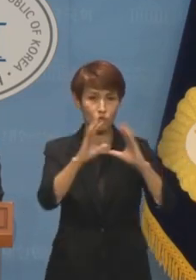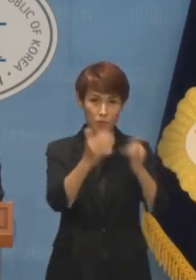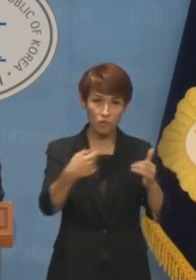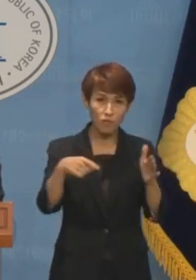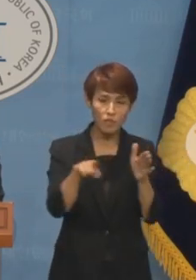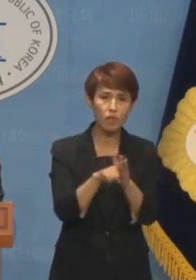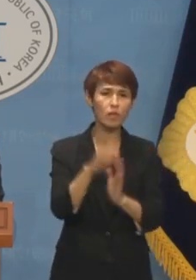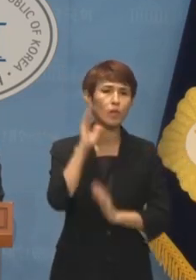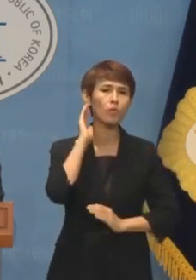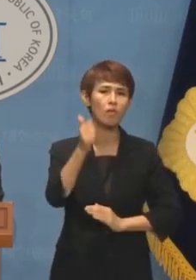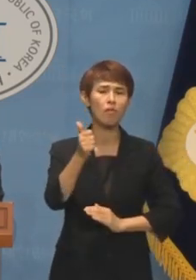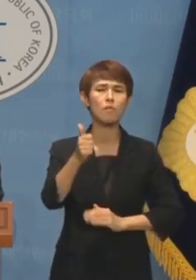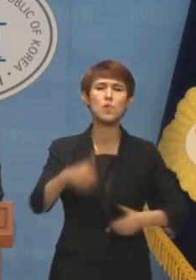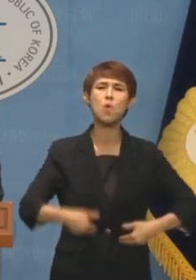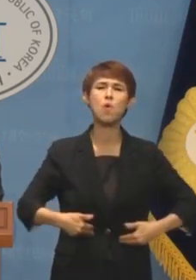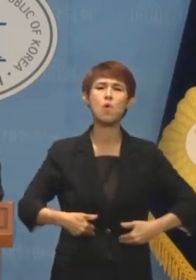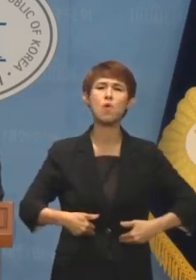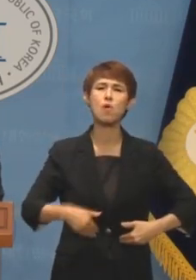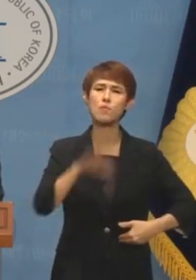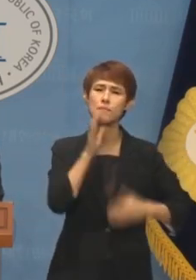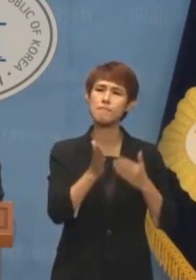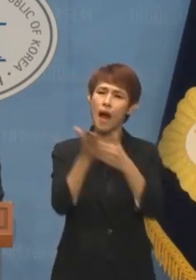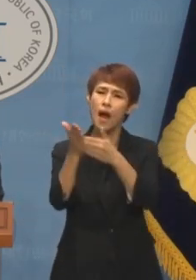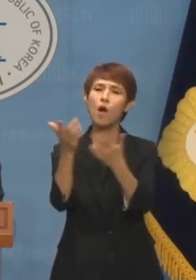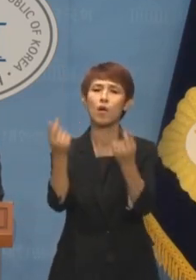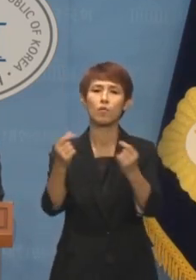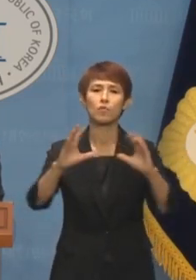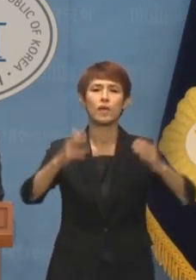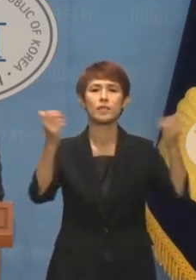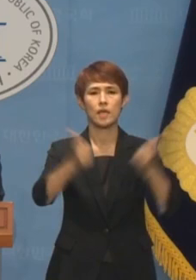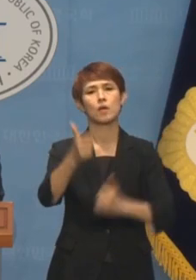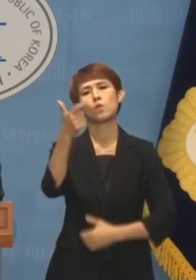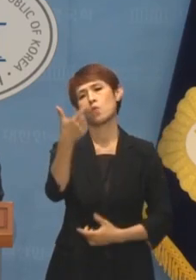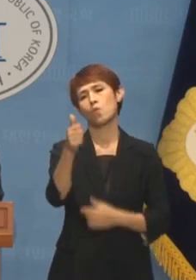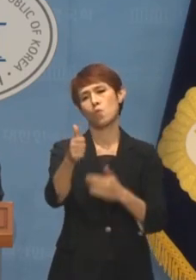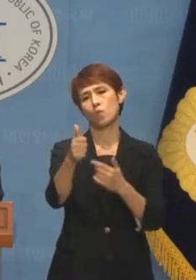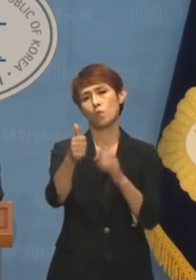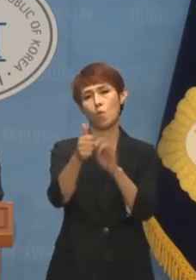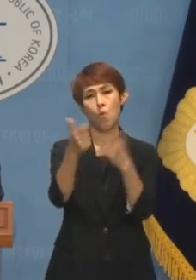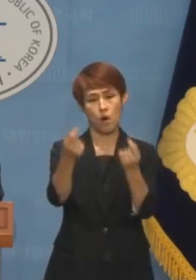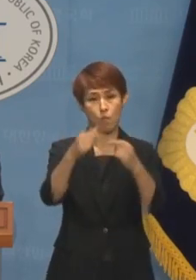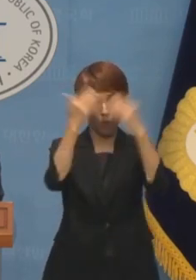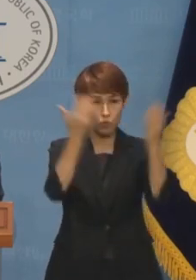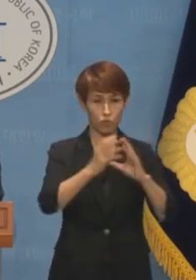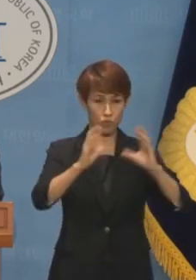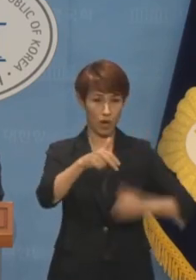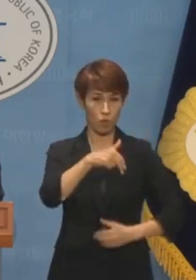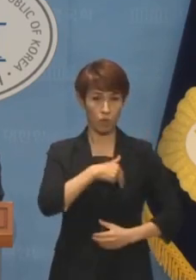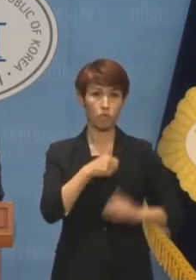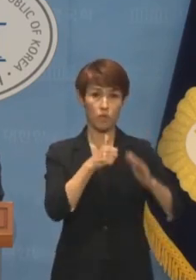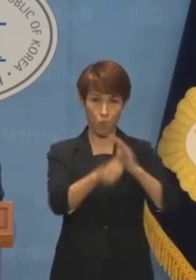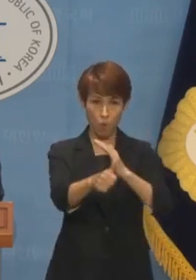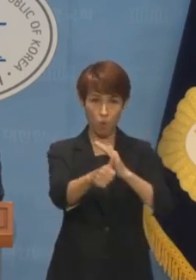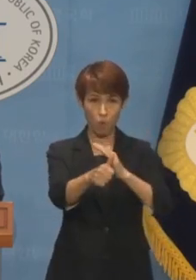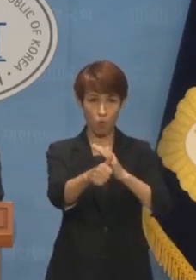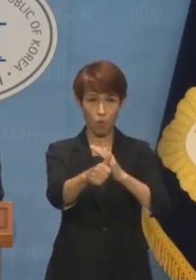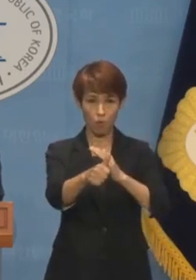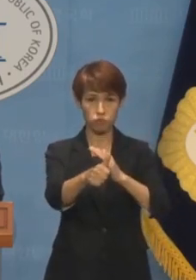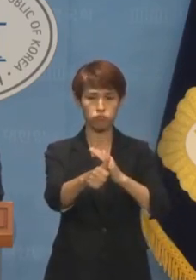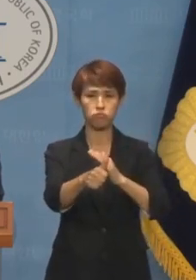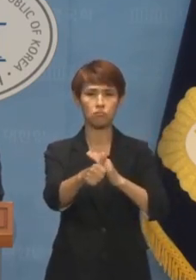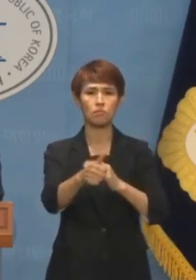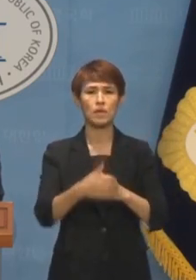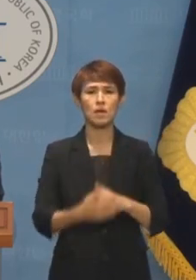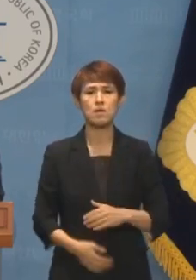한다며 비판받듯이 국회의장도 모든 국회의원을 대표하는 위치인 것은 대통령에